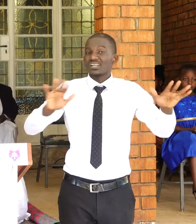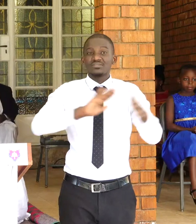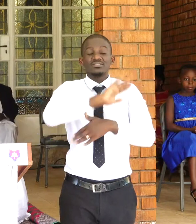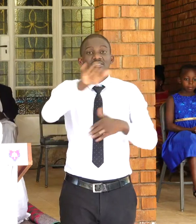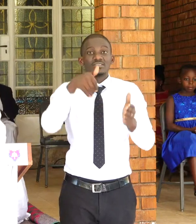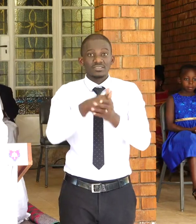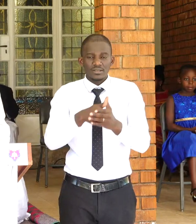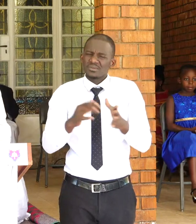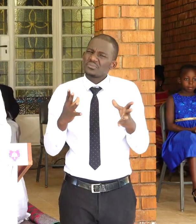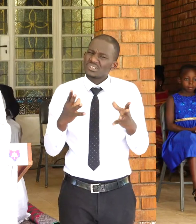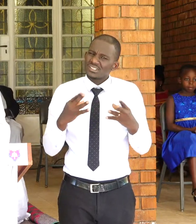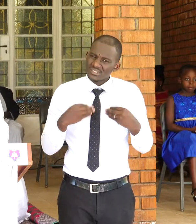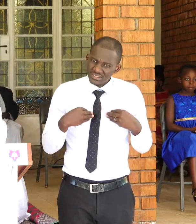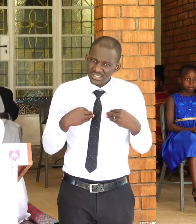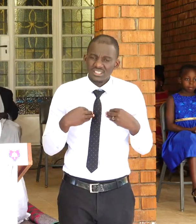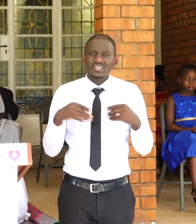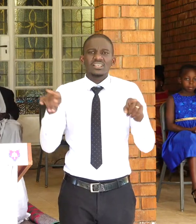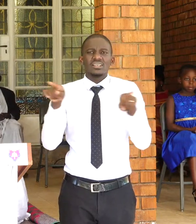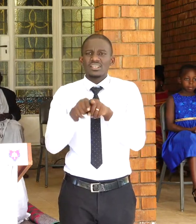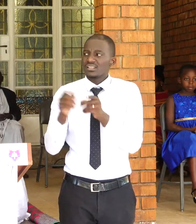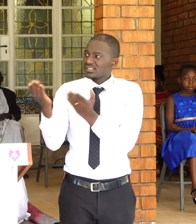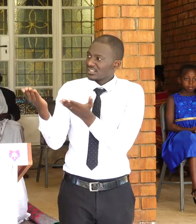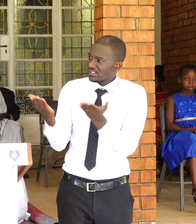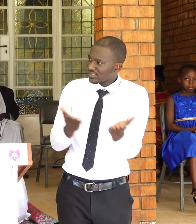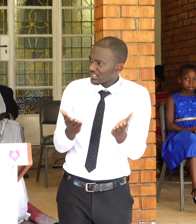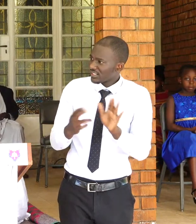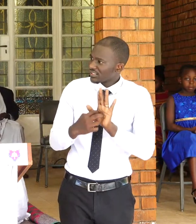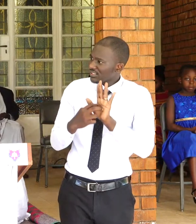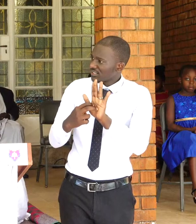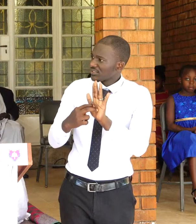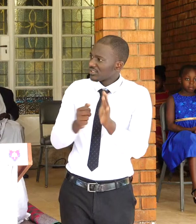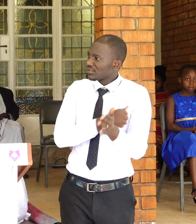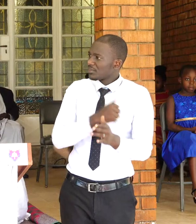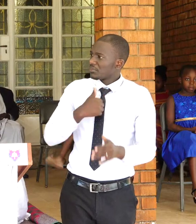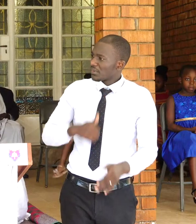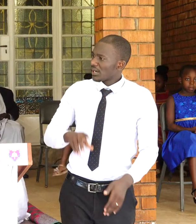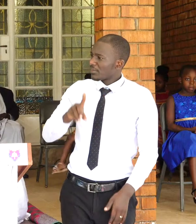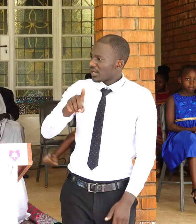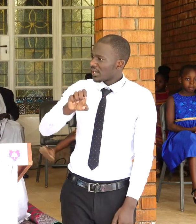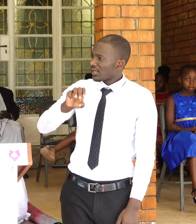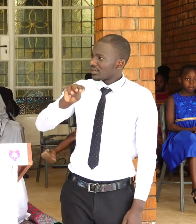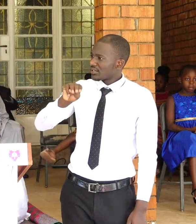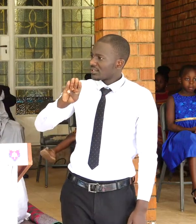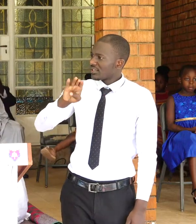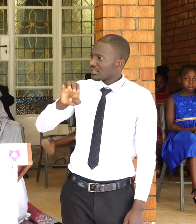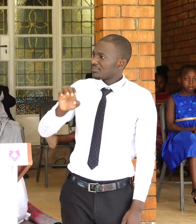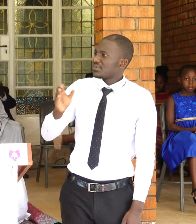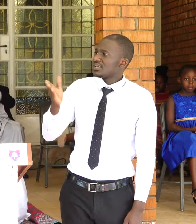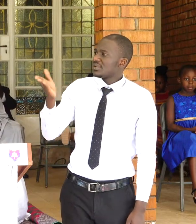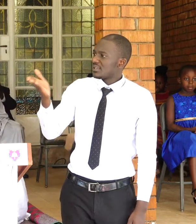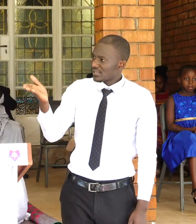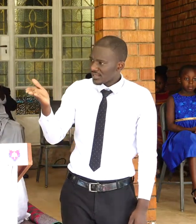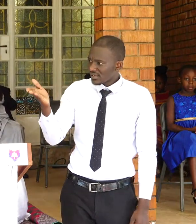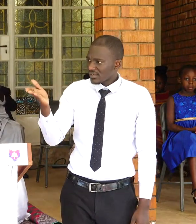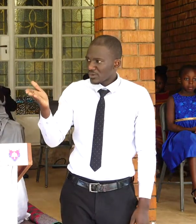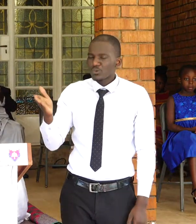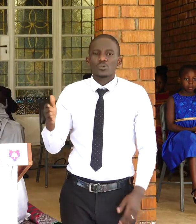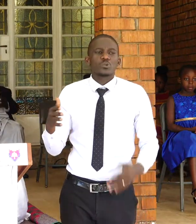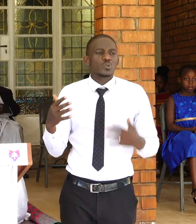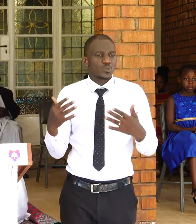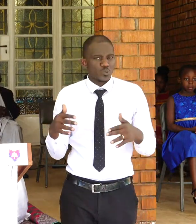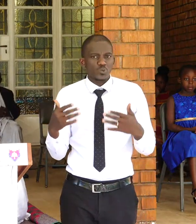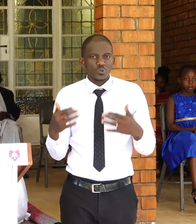Mukkirize era nnyanirize era nnyanjule maama dembe lya Yesu Caroline, Mukama